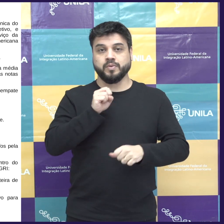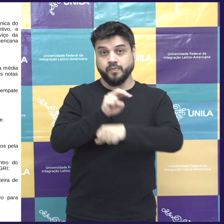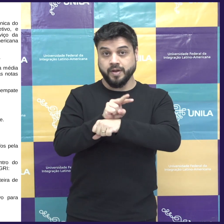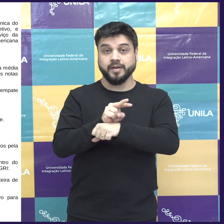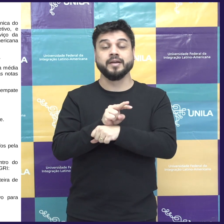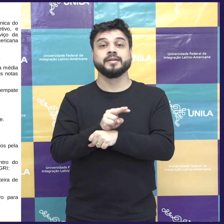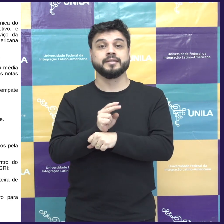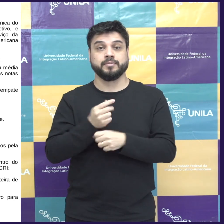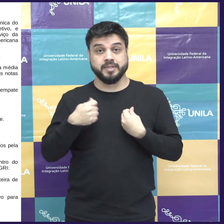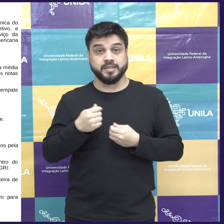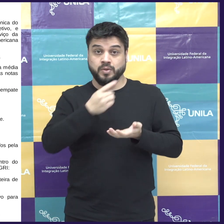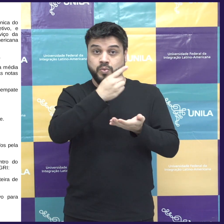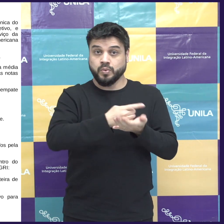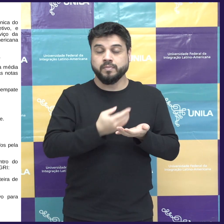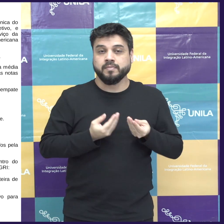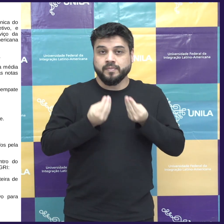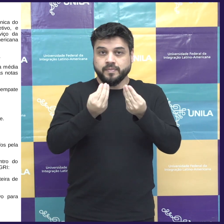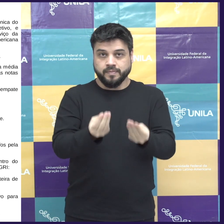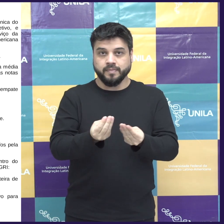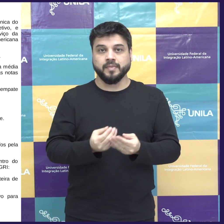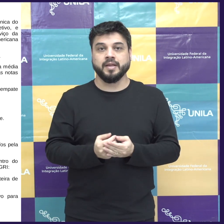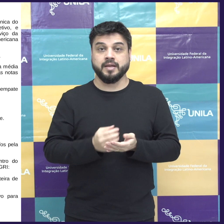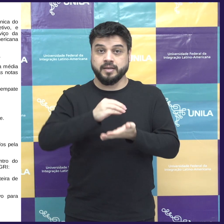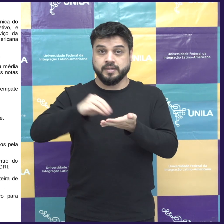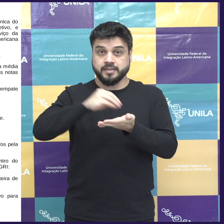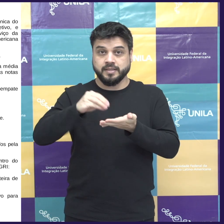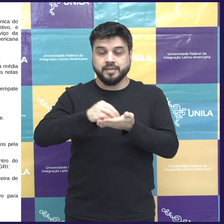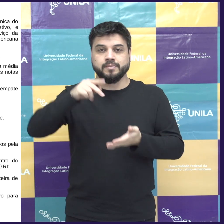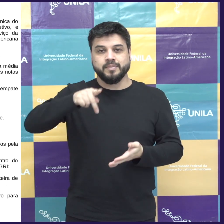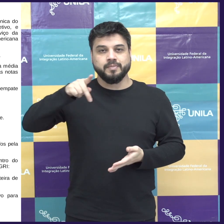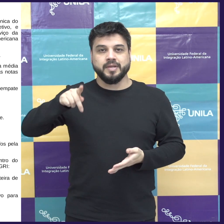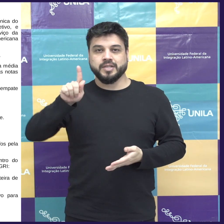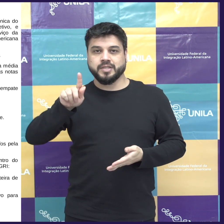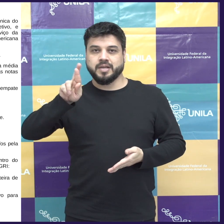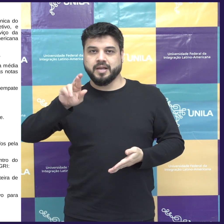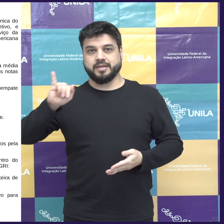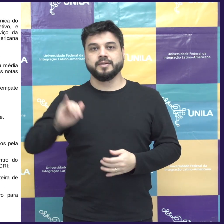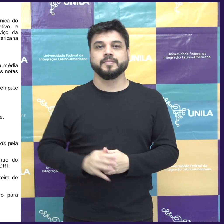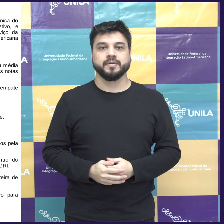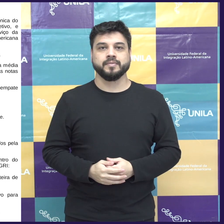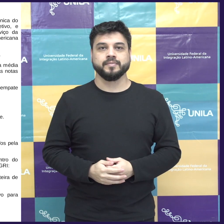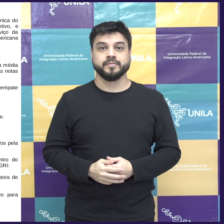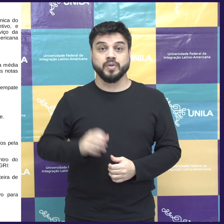entregar os seguintes documentos na Secretaria do PPGRI.